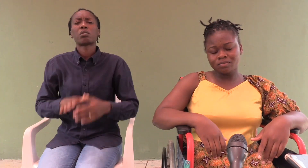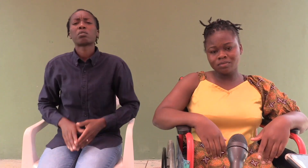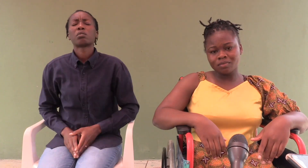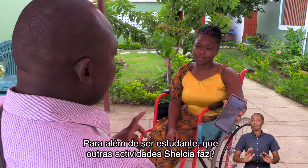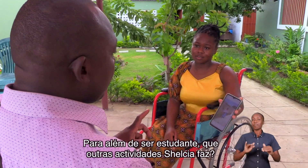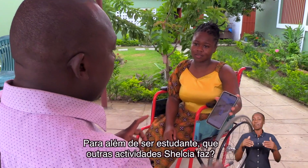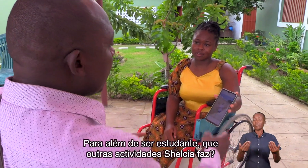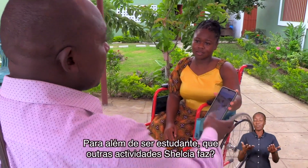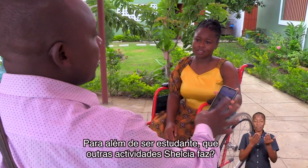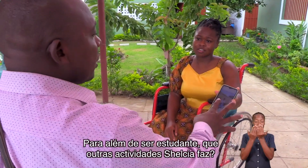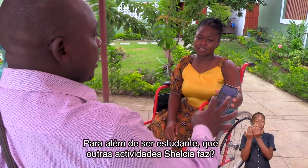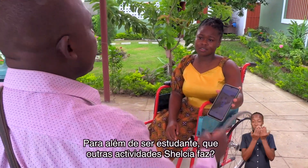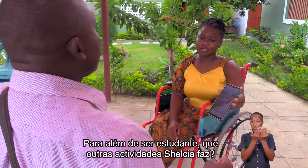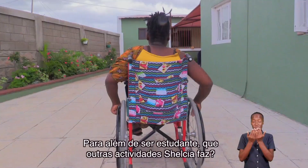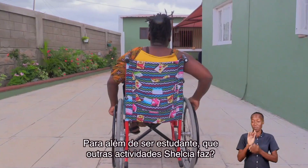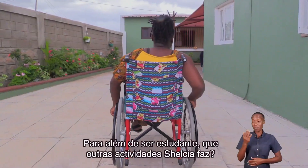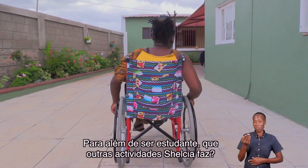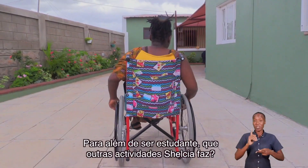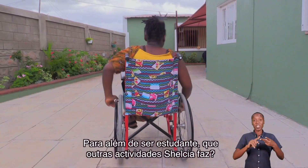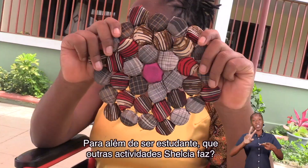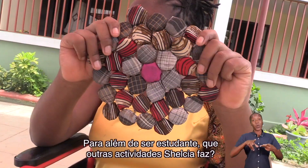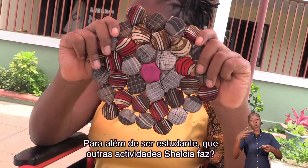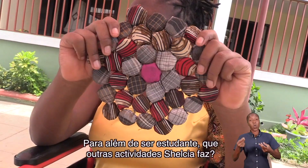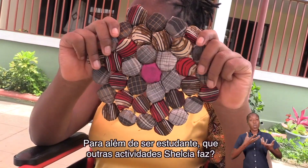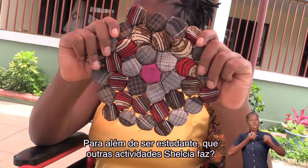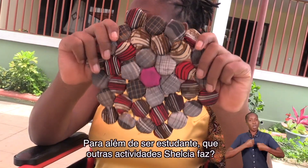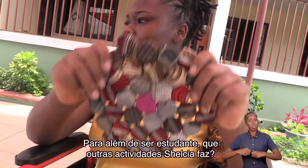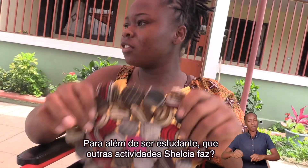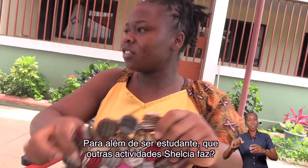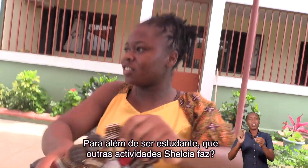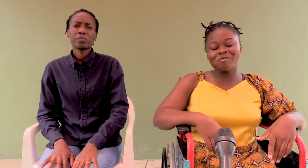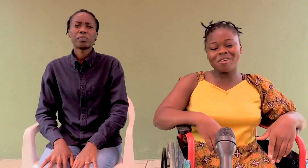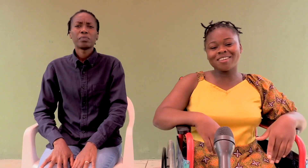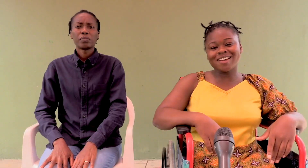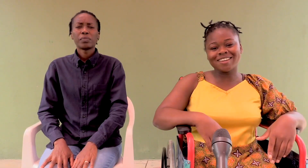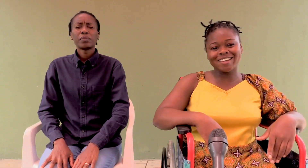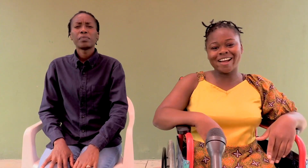Além de ser estudante, que outras atividades Chelsea faz? O meu dia a dia,